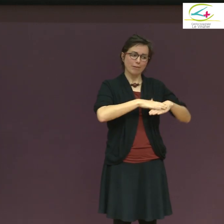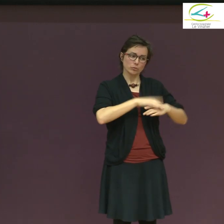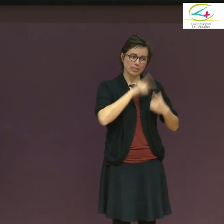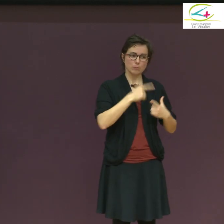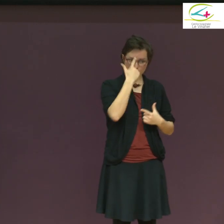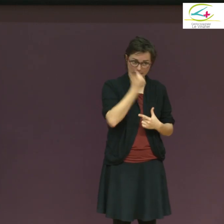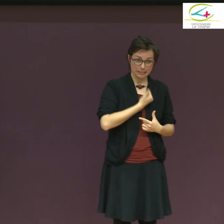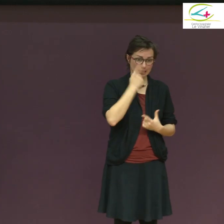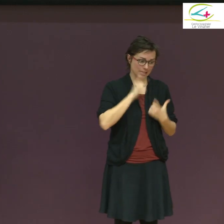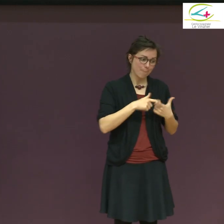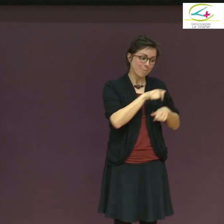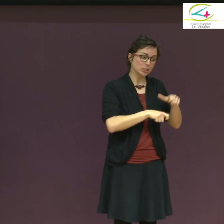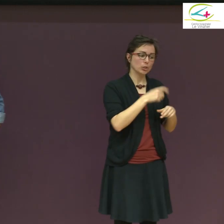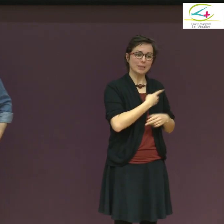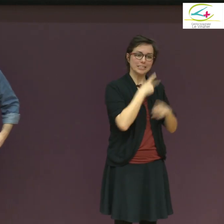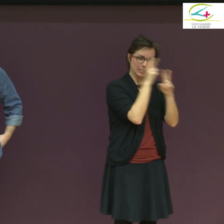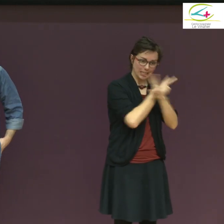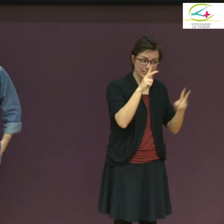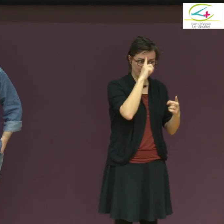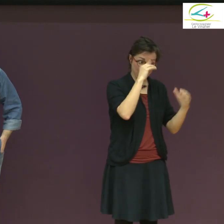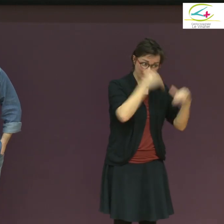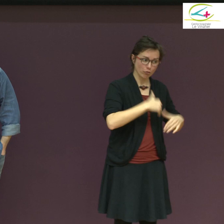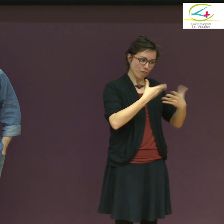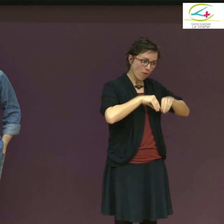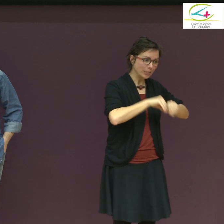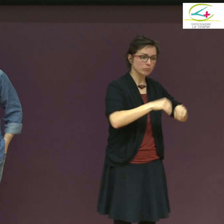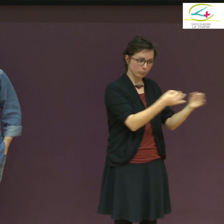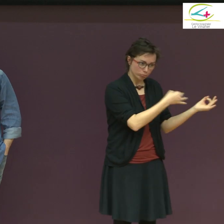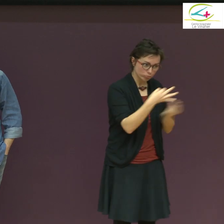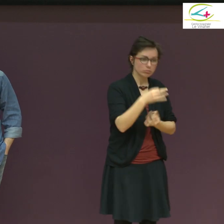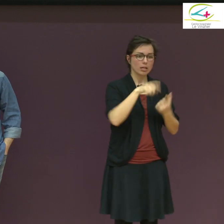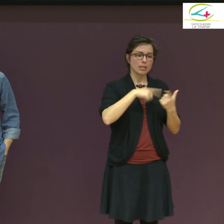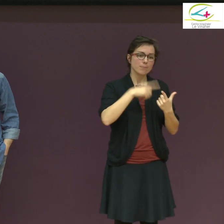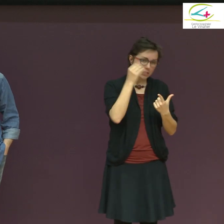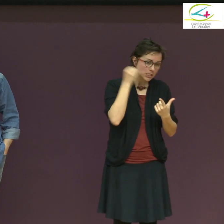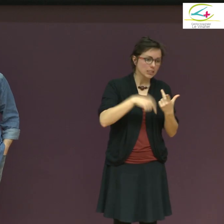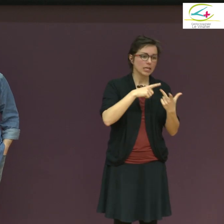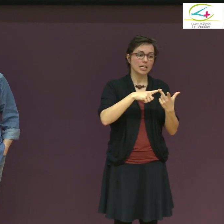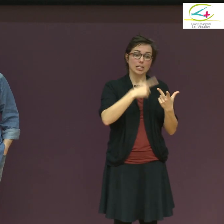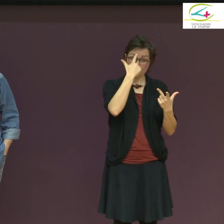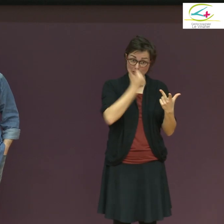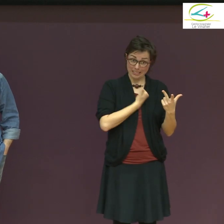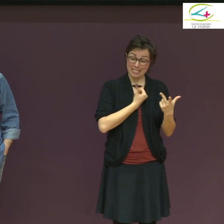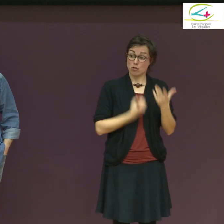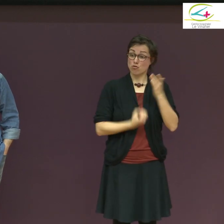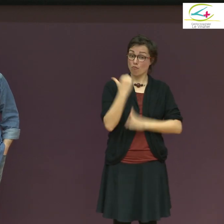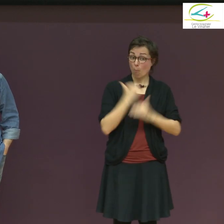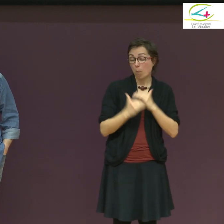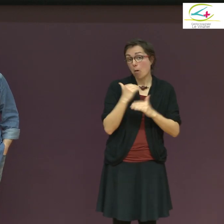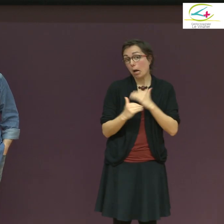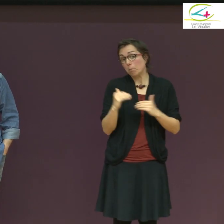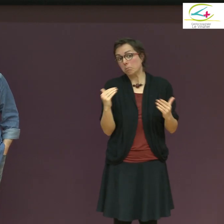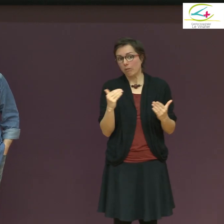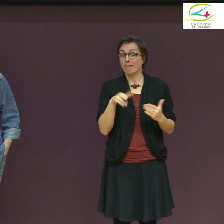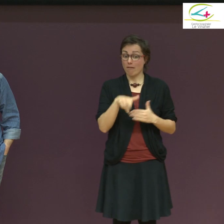en formation continue des médecins généralistes sur la dépression, la souffrance psychique et le suicide. Donc ça, c'est un nouveau programme, je ne sais pas si c'est le mot adéquat, mais qui va être